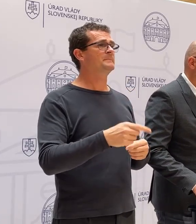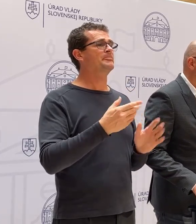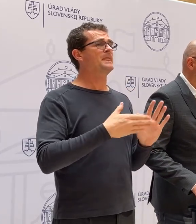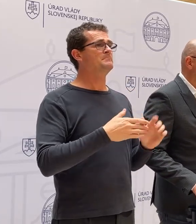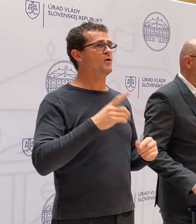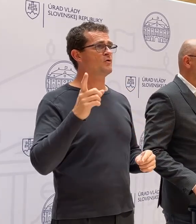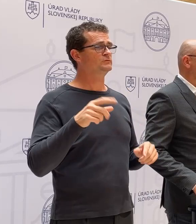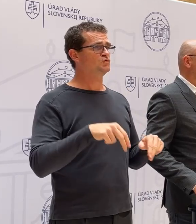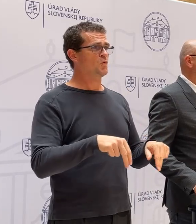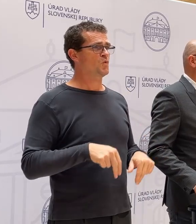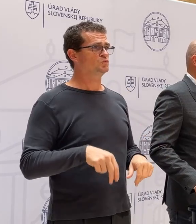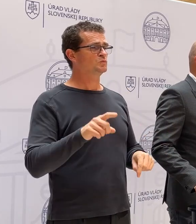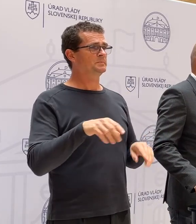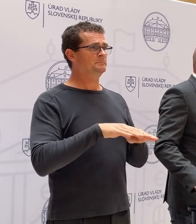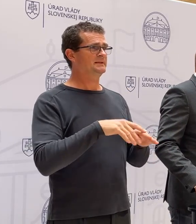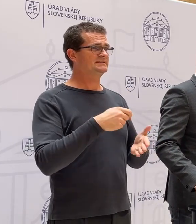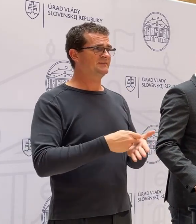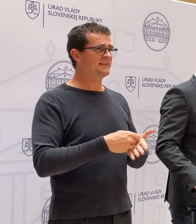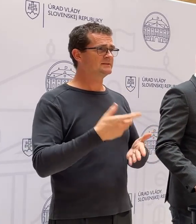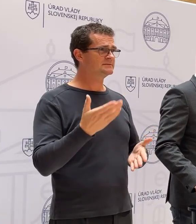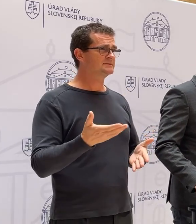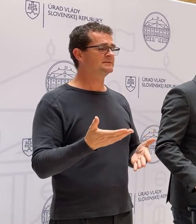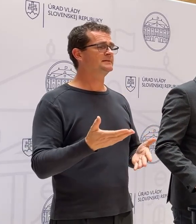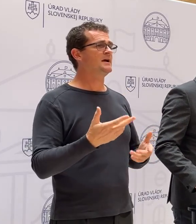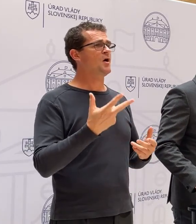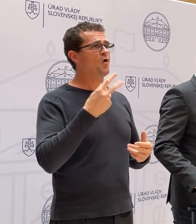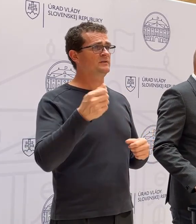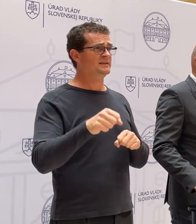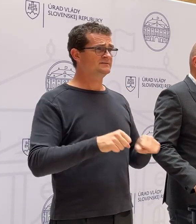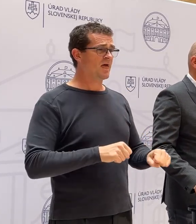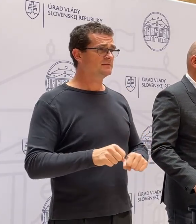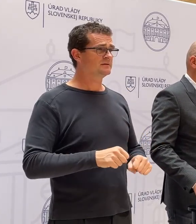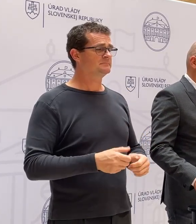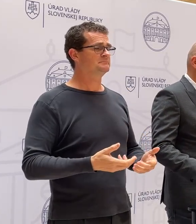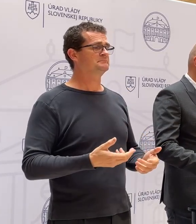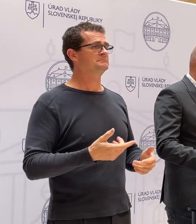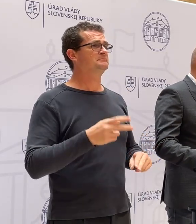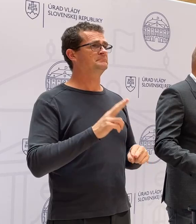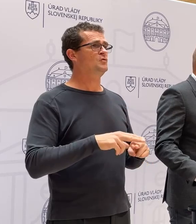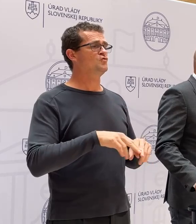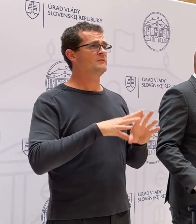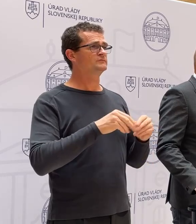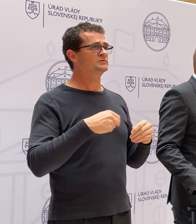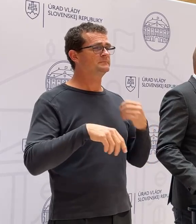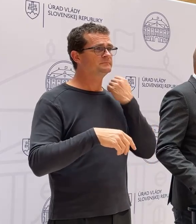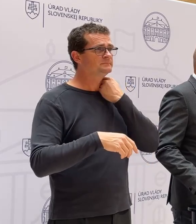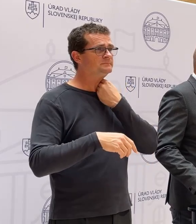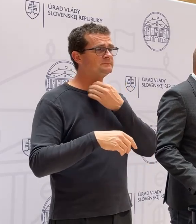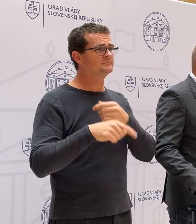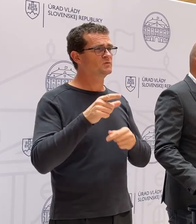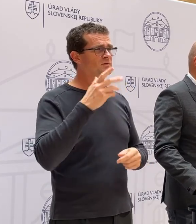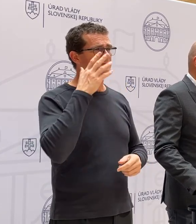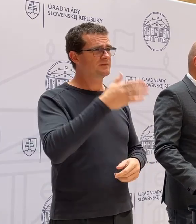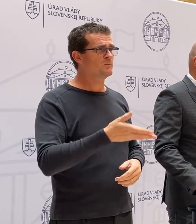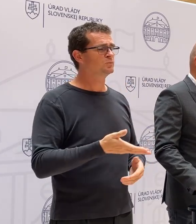Igor Matovič odstúpi z pozície ministra financií a opustí vládu. A na základe všetkých signálov, ktoré vnímame, sa toto